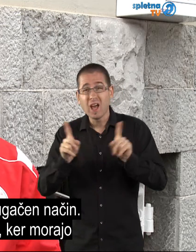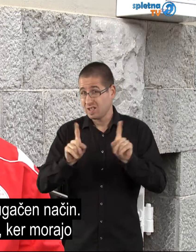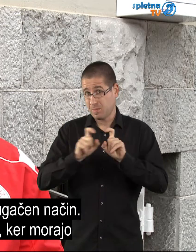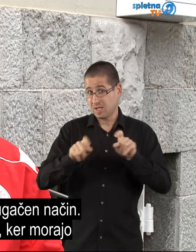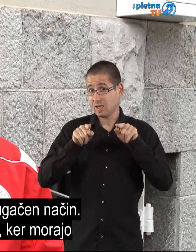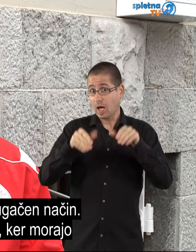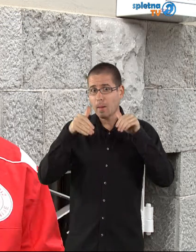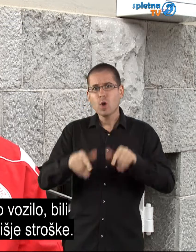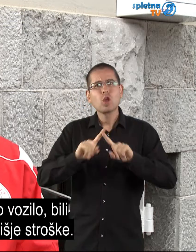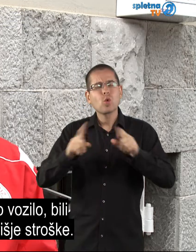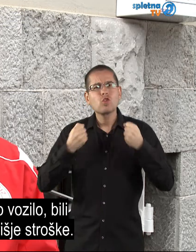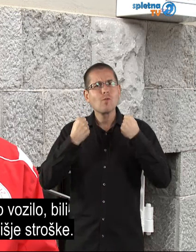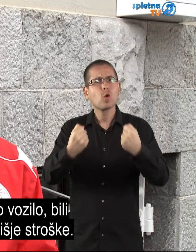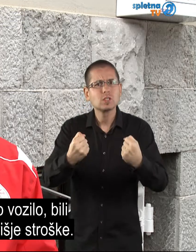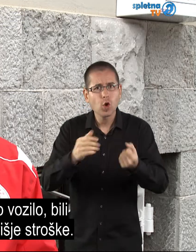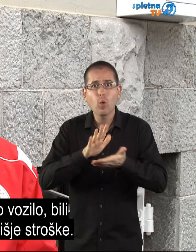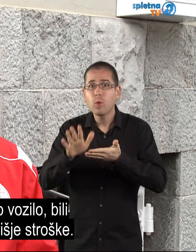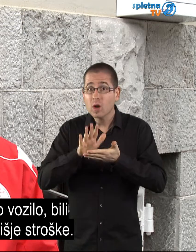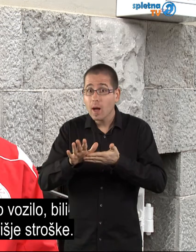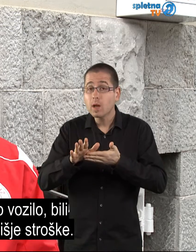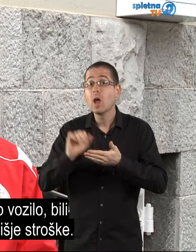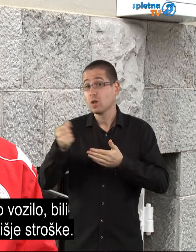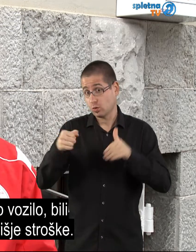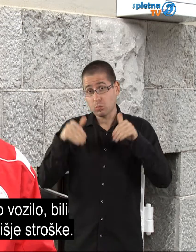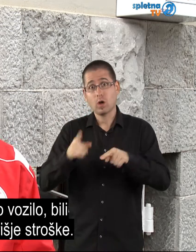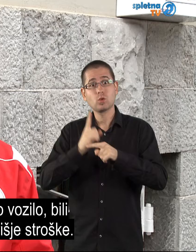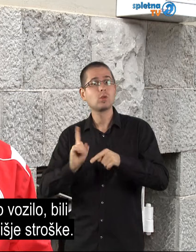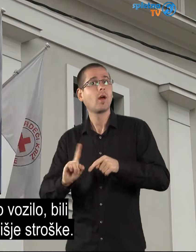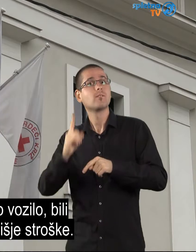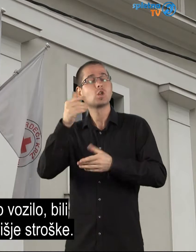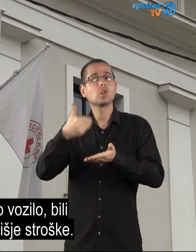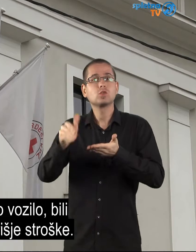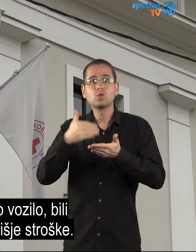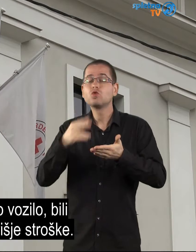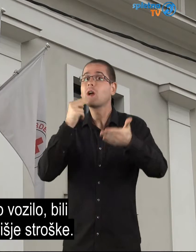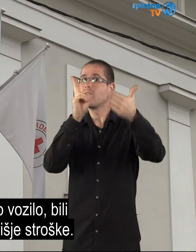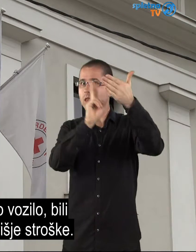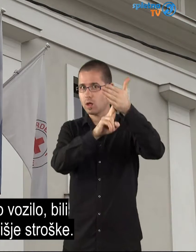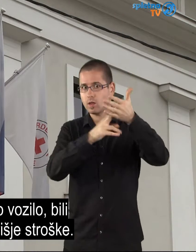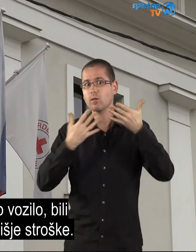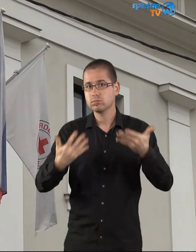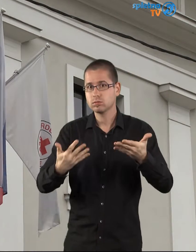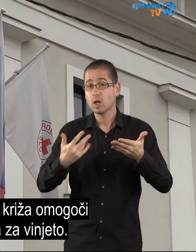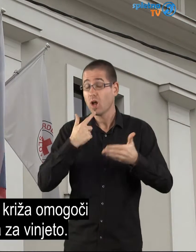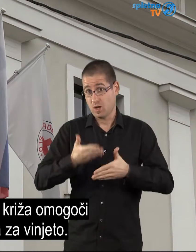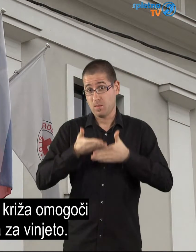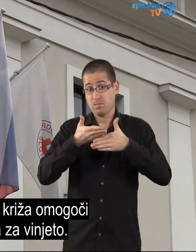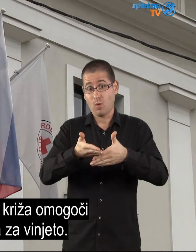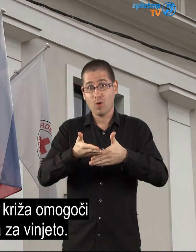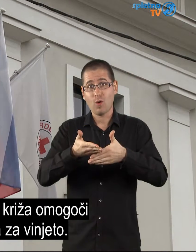da ne bi zaradi tega, ker morajo drugačno vozilo uporabljati, zaradi tega bili primorani tudi višji strošek vinjete imeti.